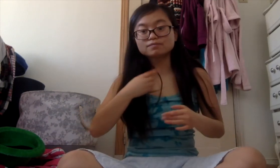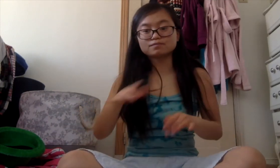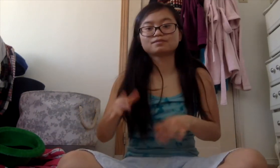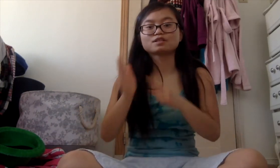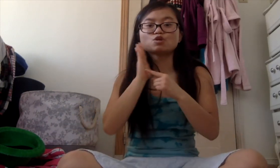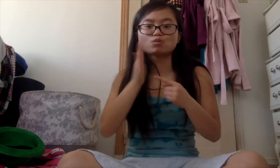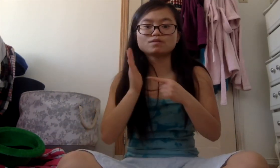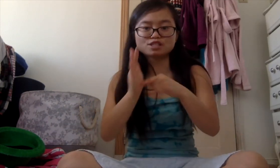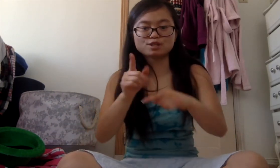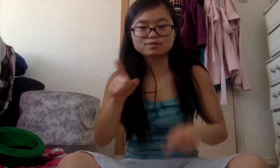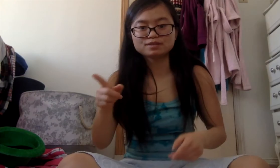很惨。